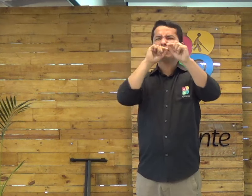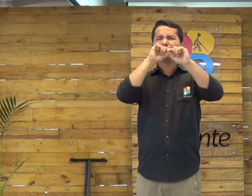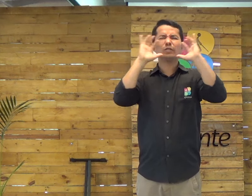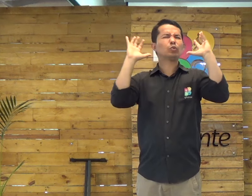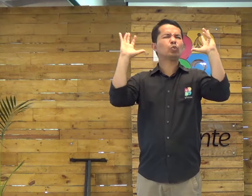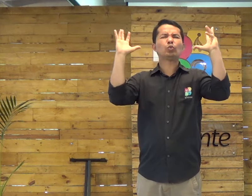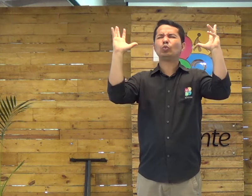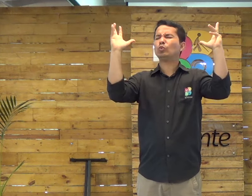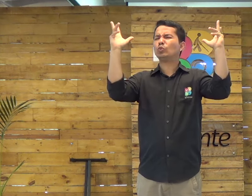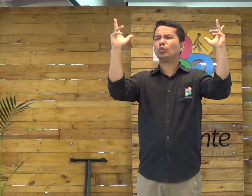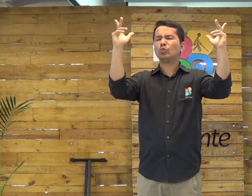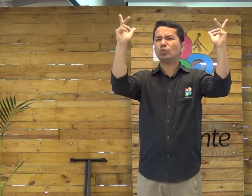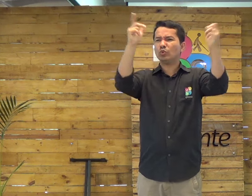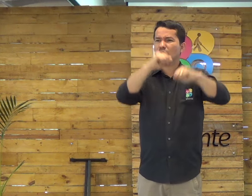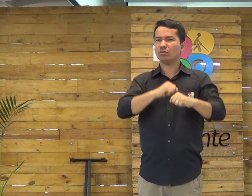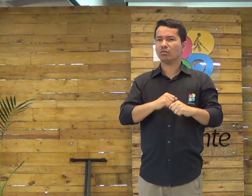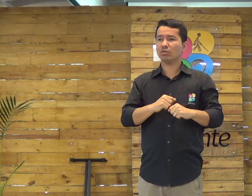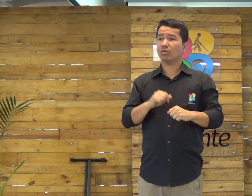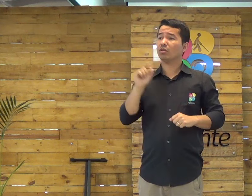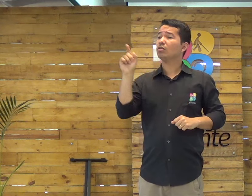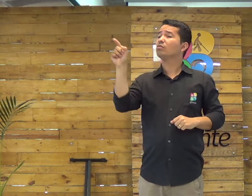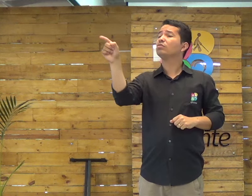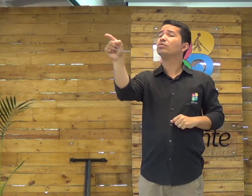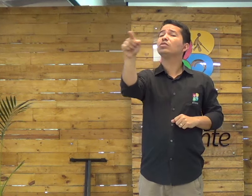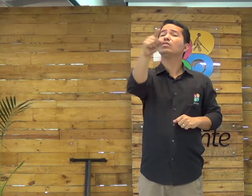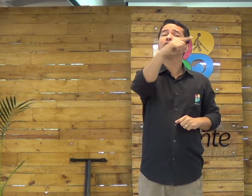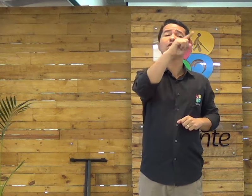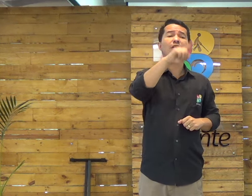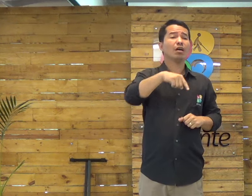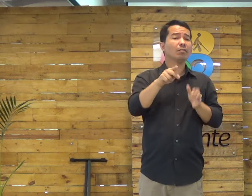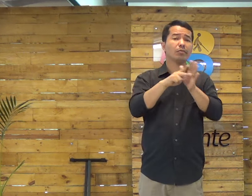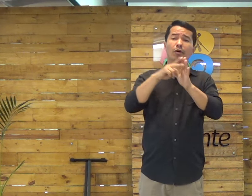É o Senhor da natureza, dos animais.